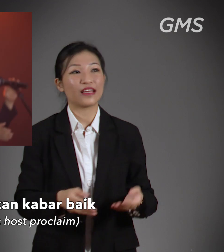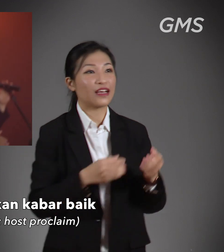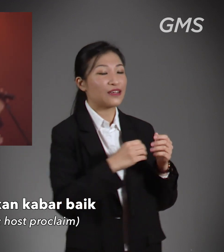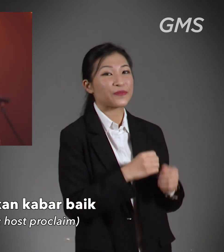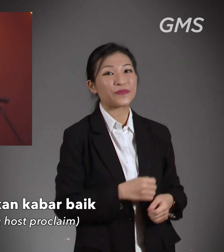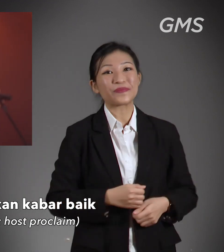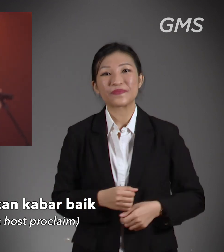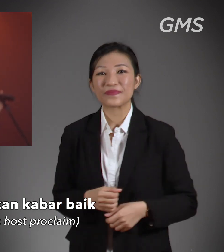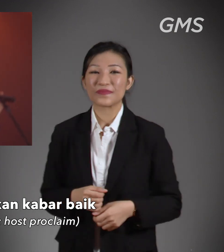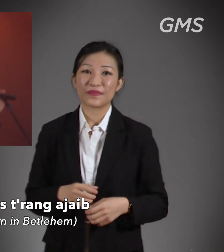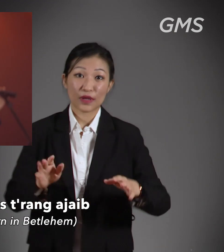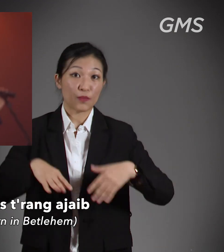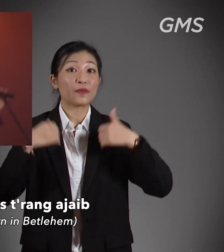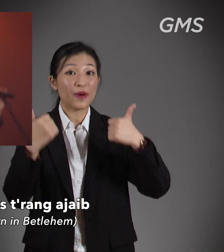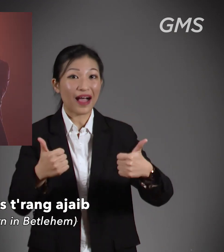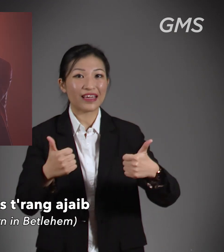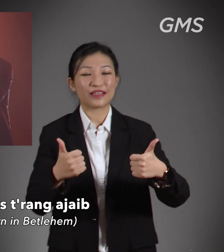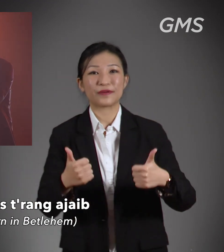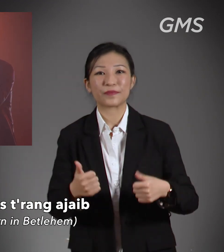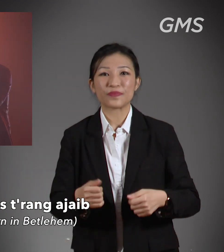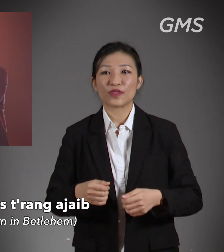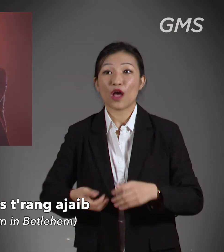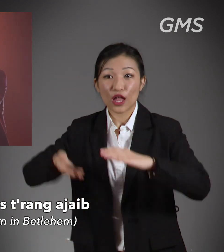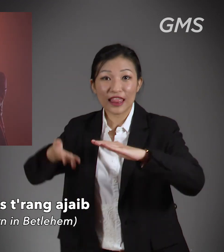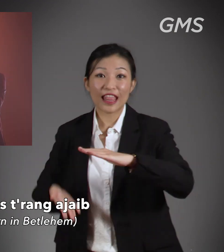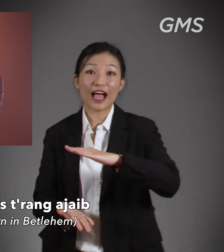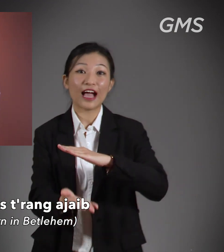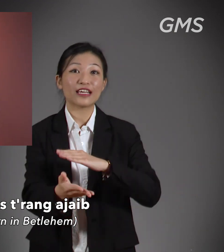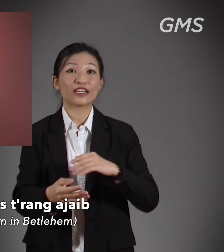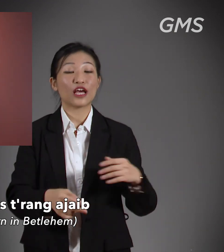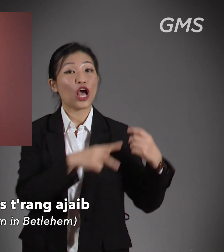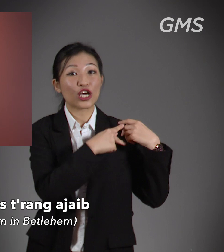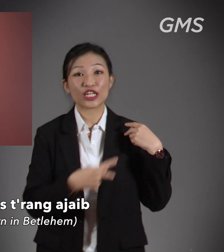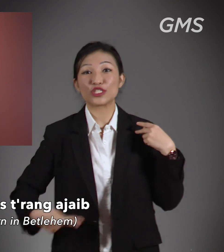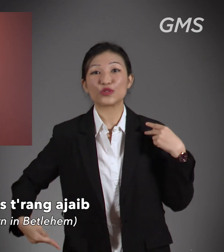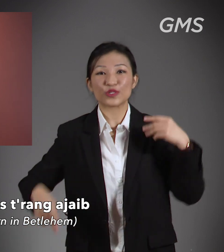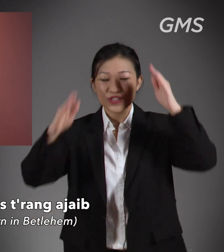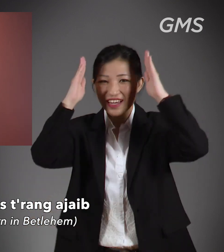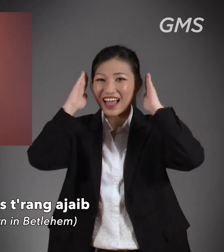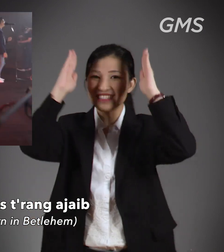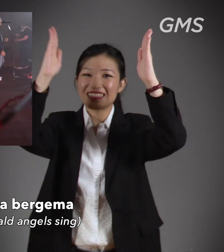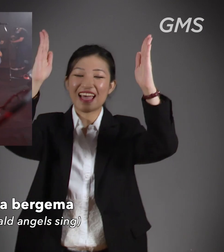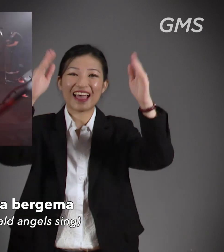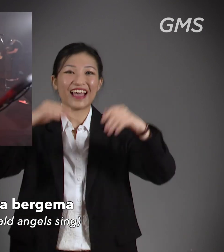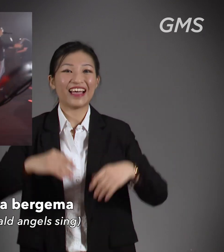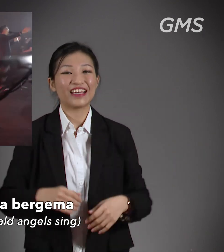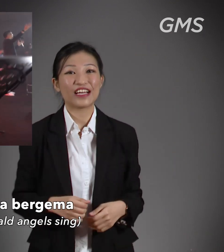permalukan kabar baik, lahir Kristus